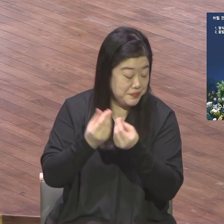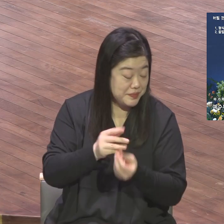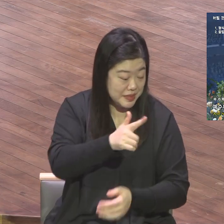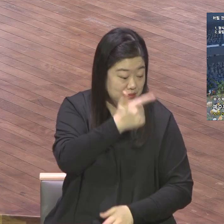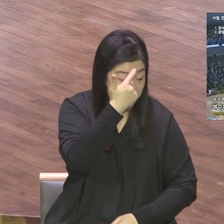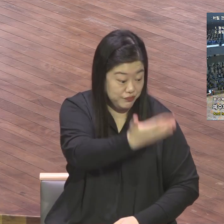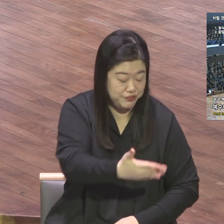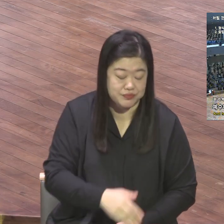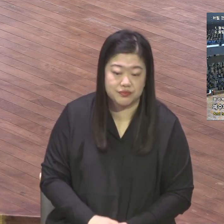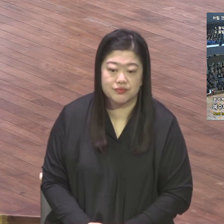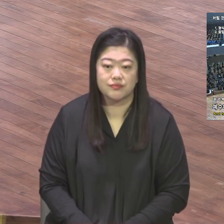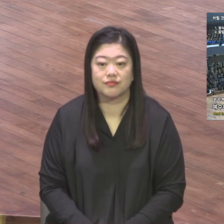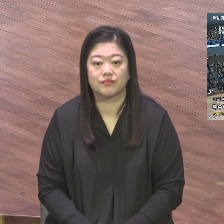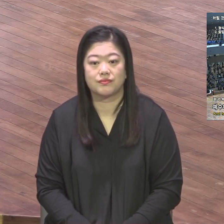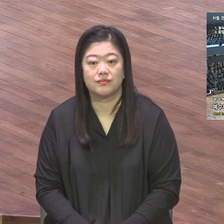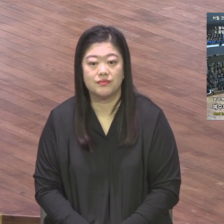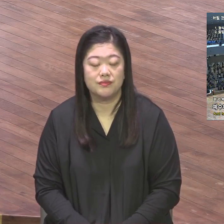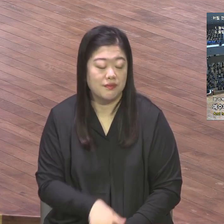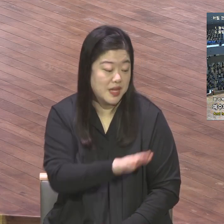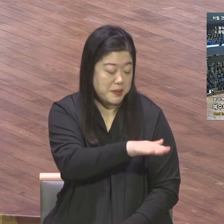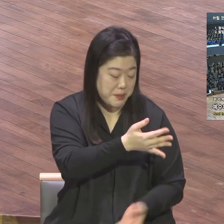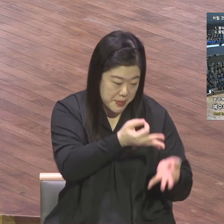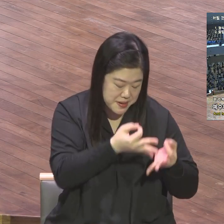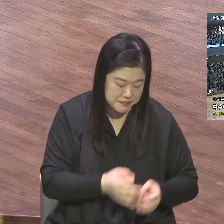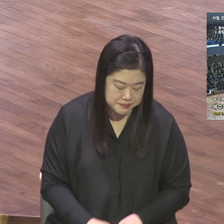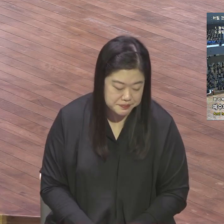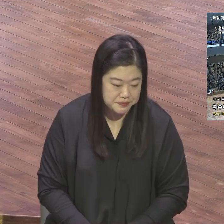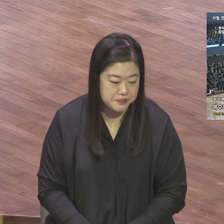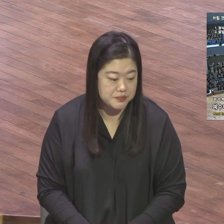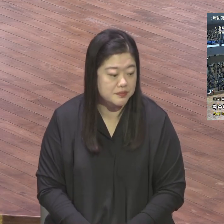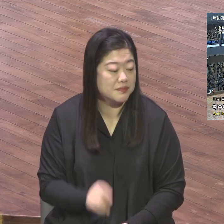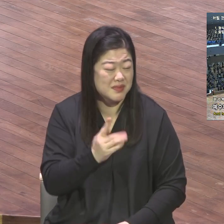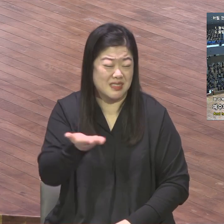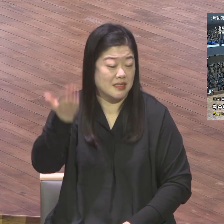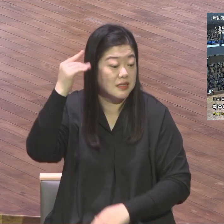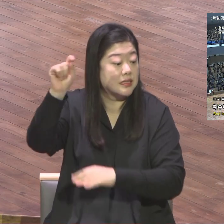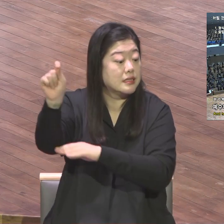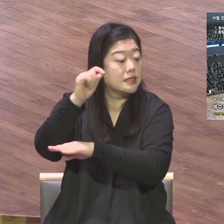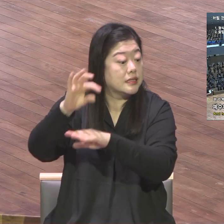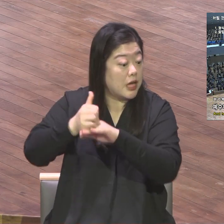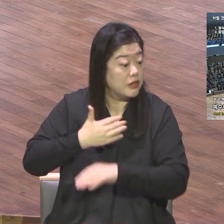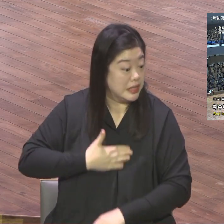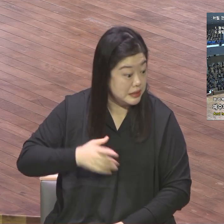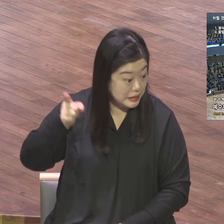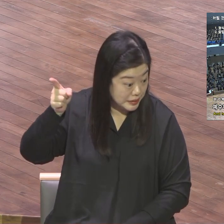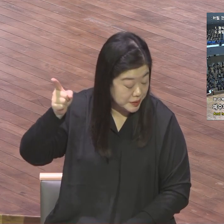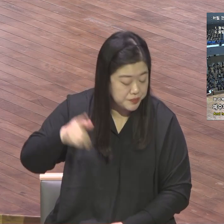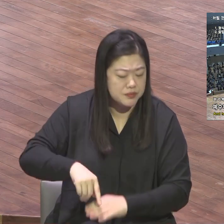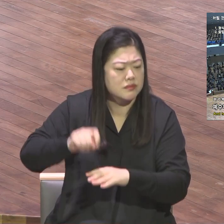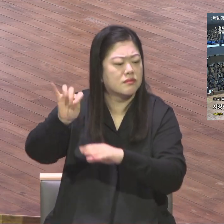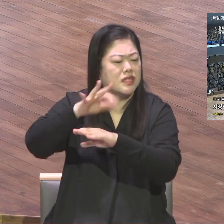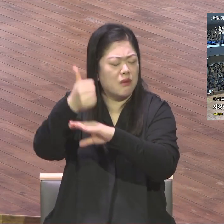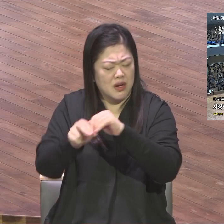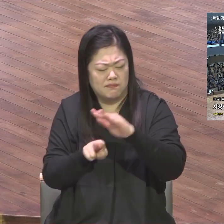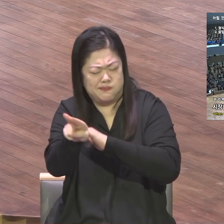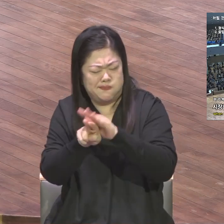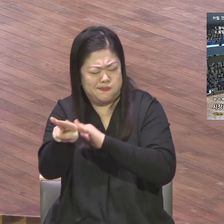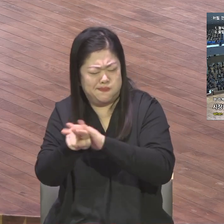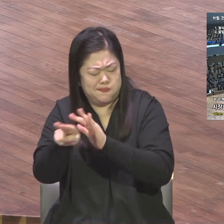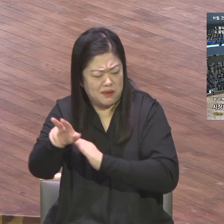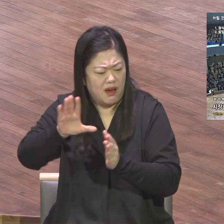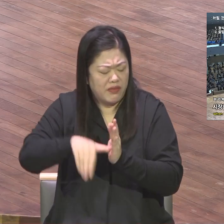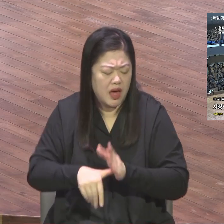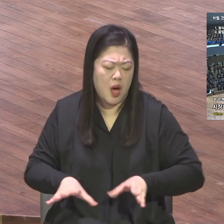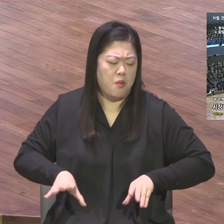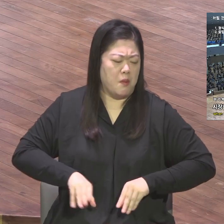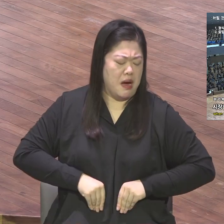25절입니다. 예수께서 이르시되 다윗이 자기와 및 함께한 자들이 먹을 것이 없어 시장할